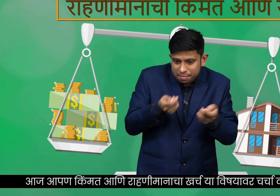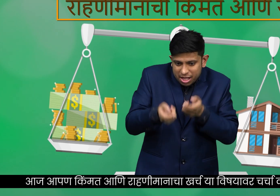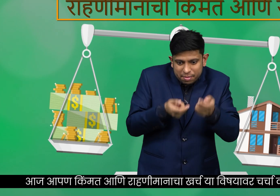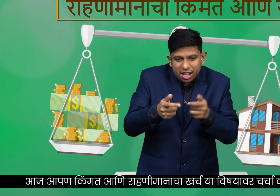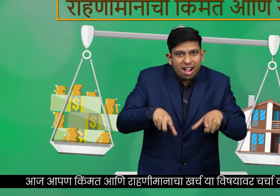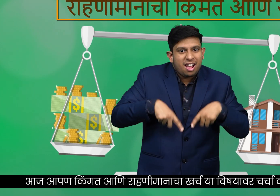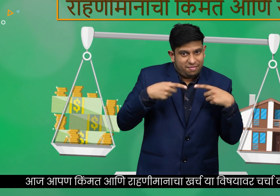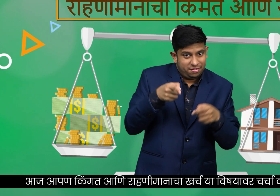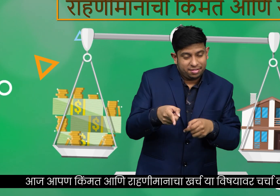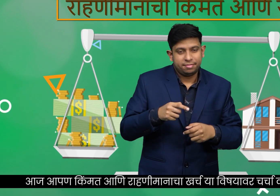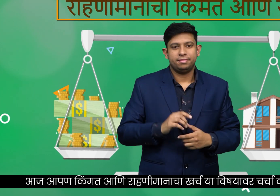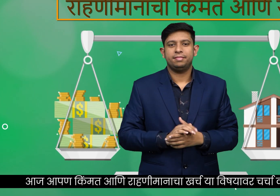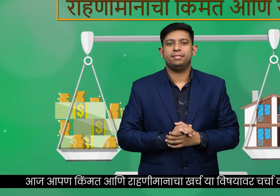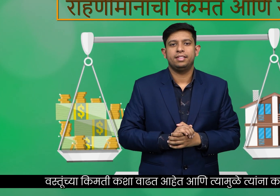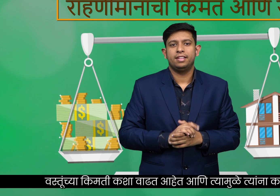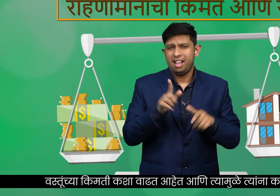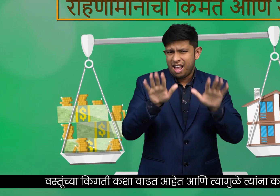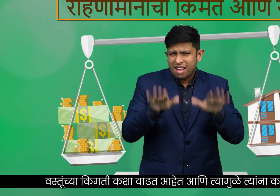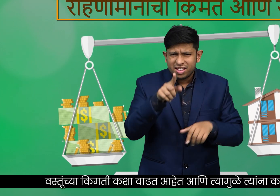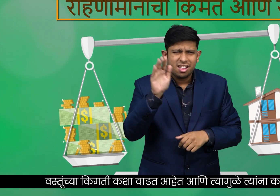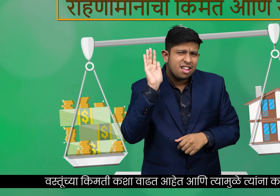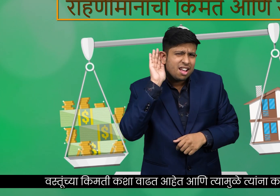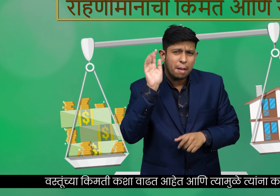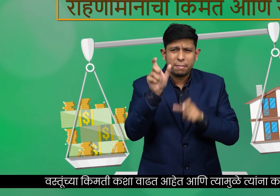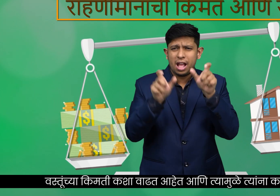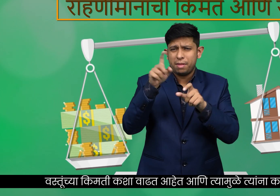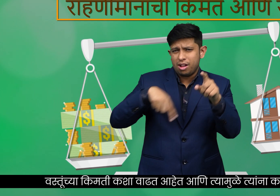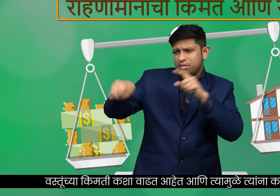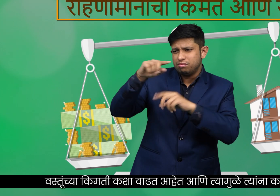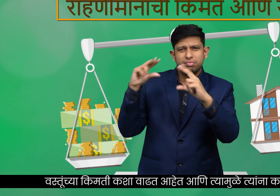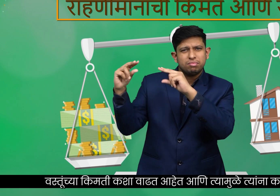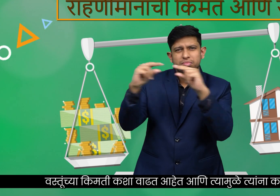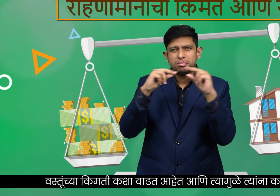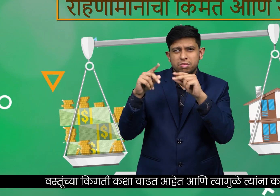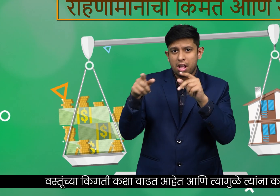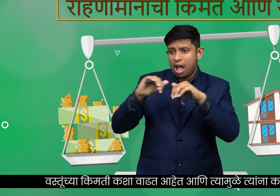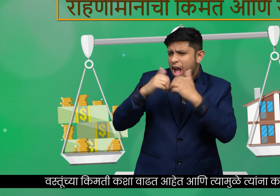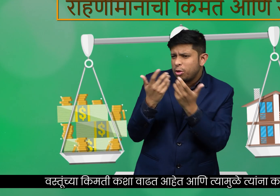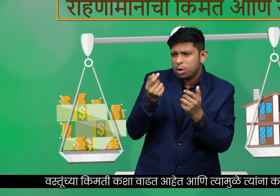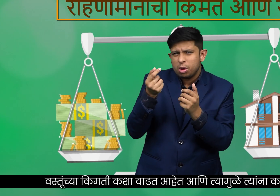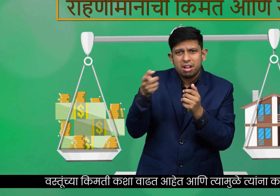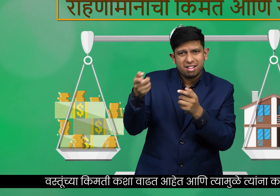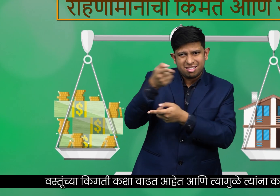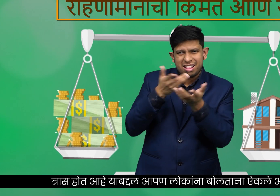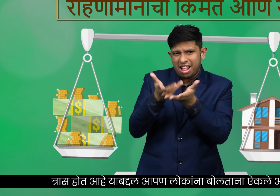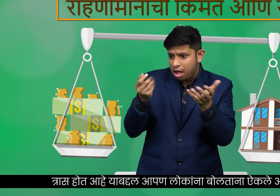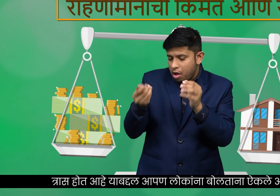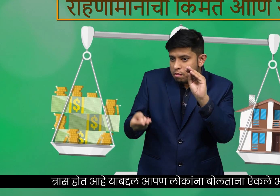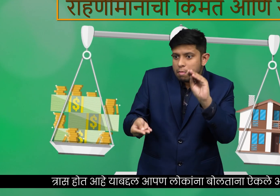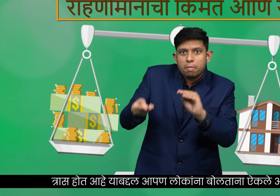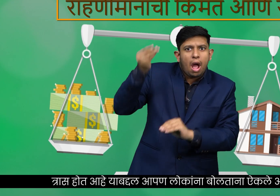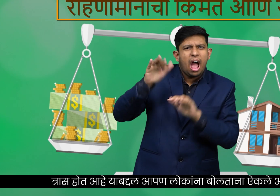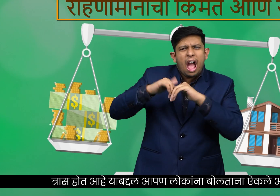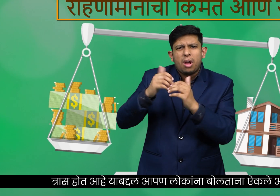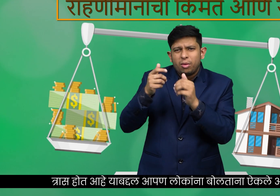विषयावर चर्चा करणार आहोत. वस्तूंच्या किमती कशा वाढत आहेत आणि त्यामुळे त्यांना कशा प्रकारे त्रास